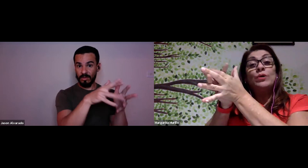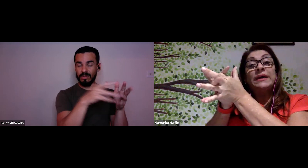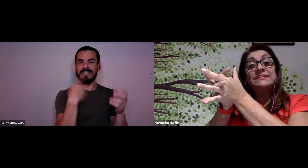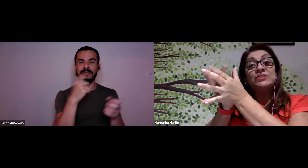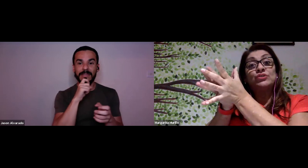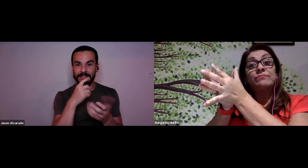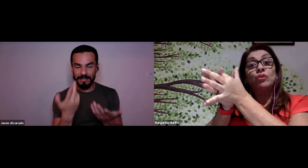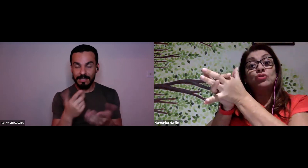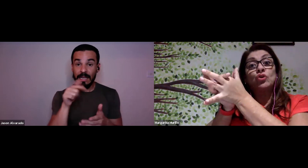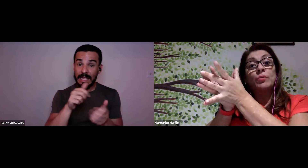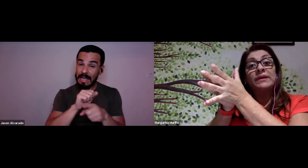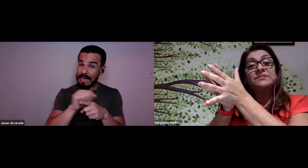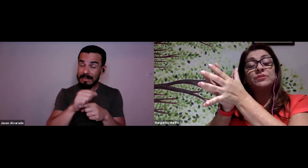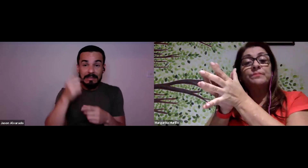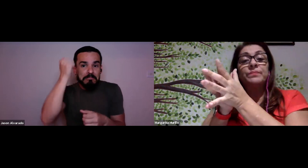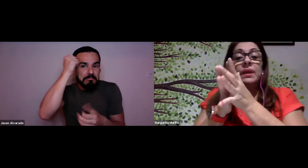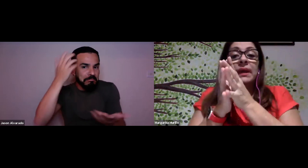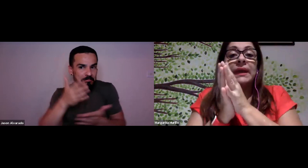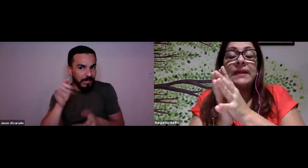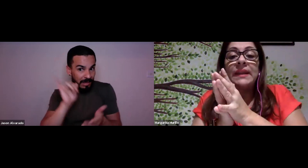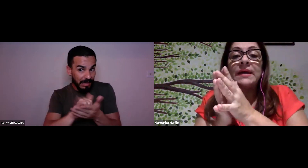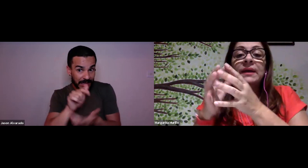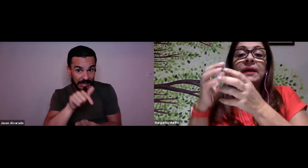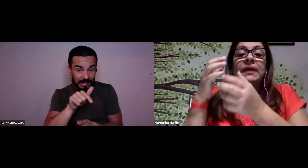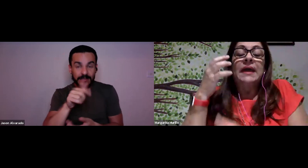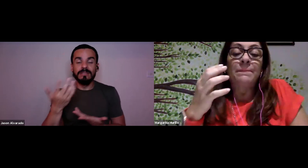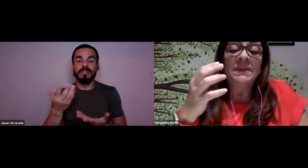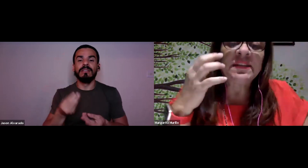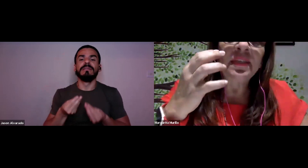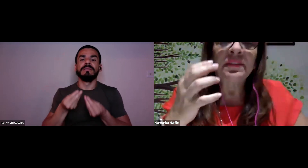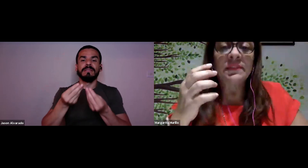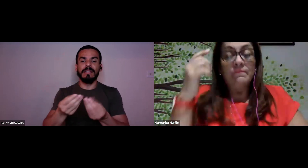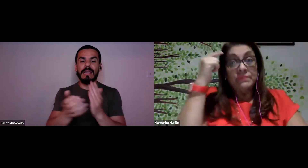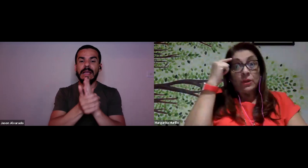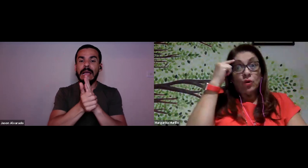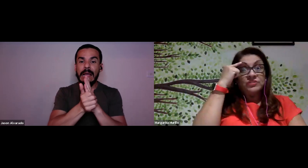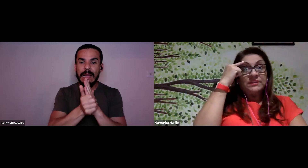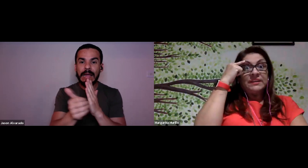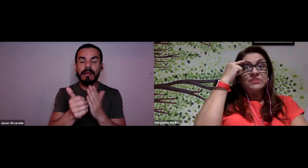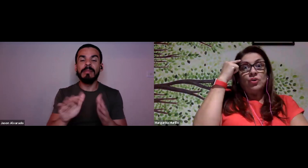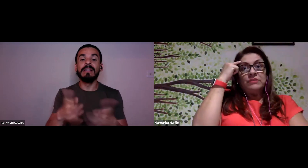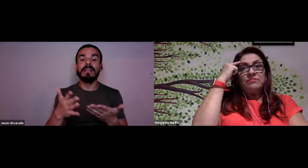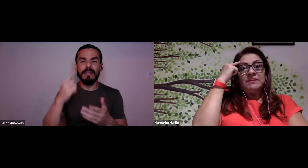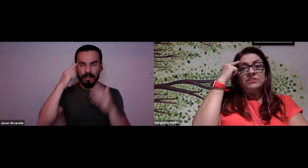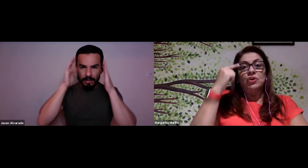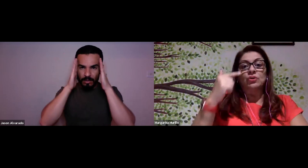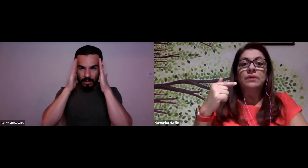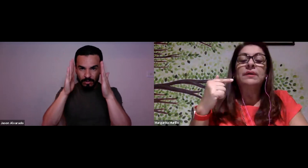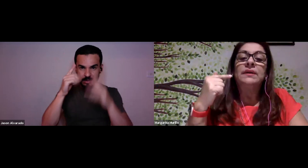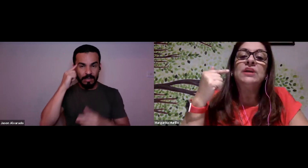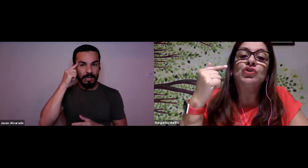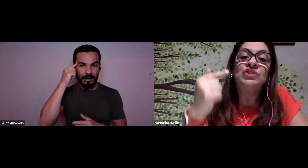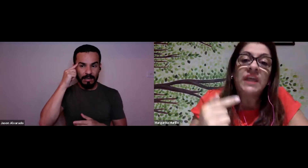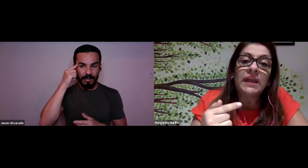montón un ejercicio tan tonto como esto genera la capacidad de concentración y reflexión